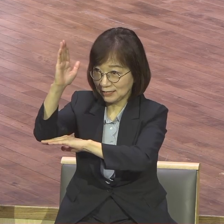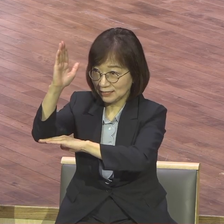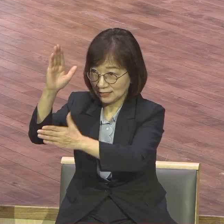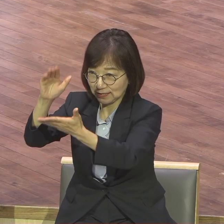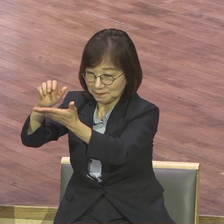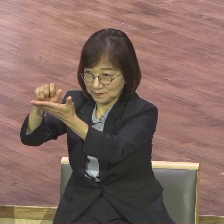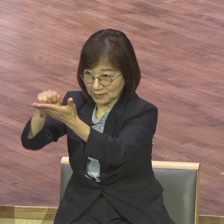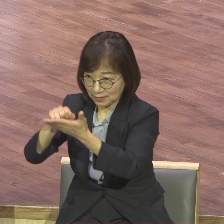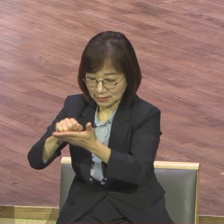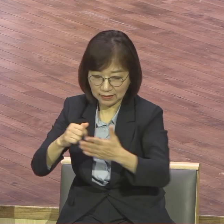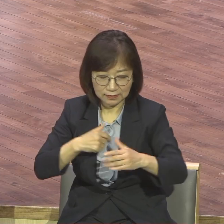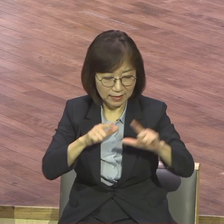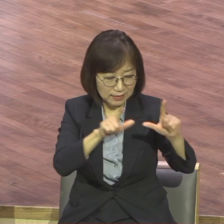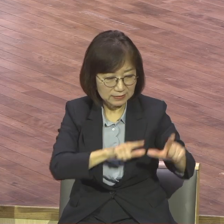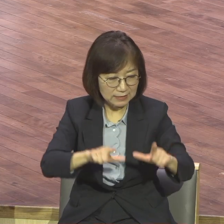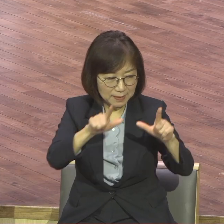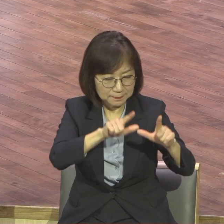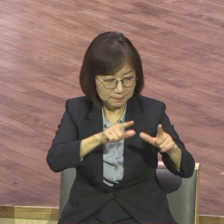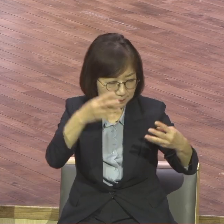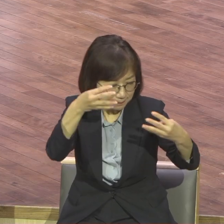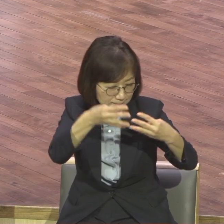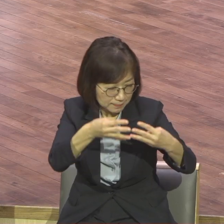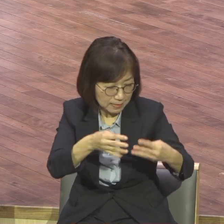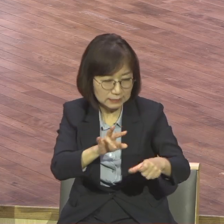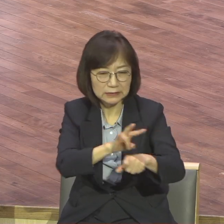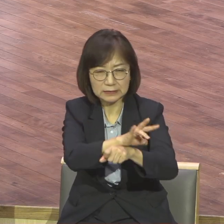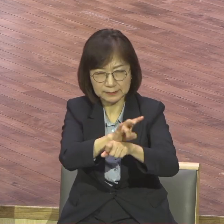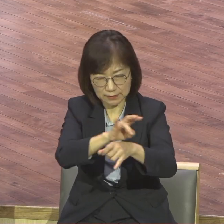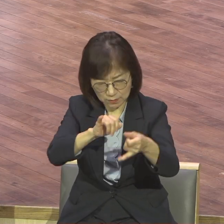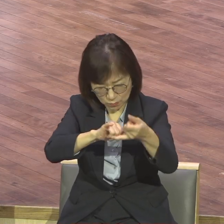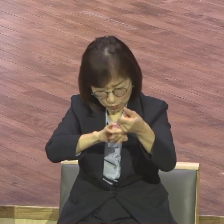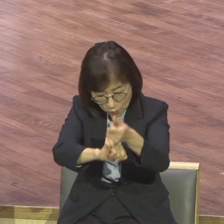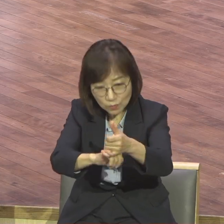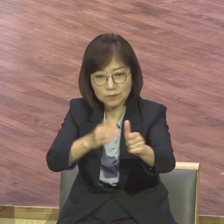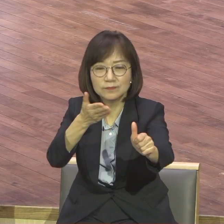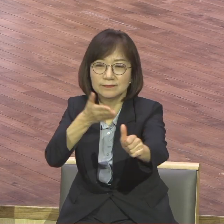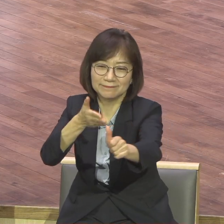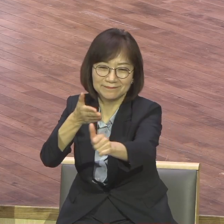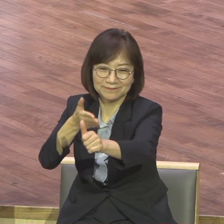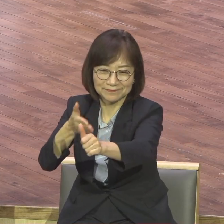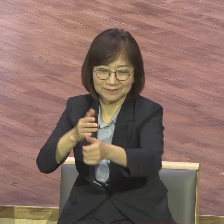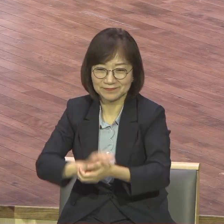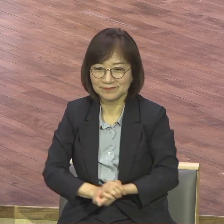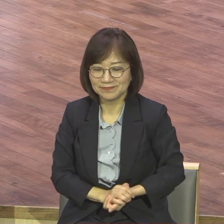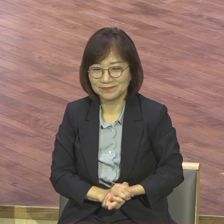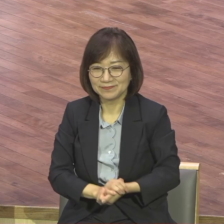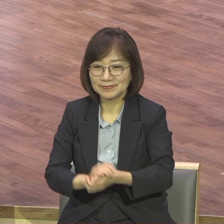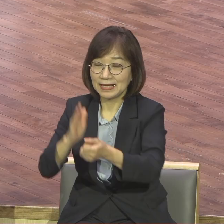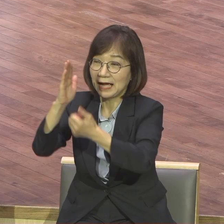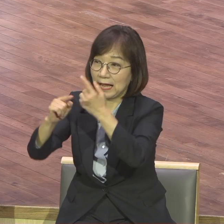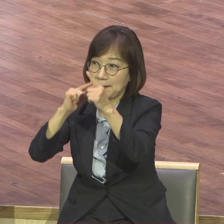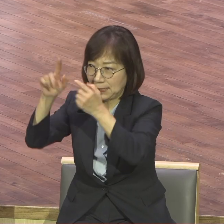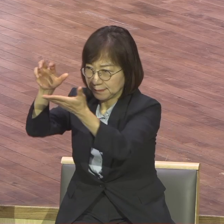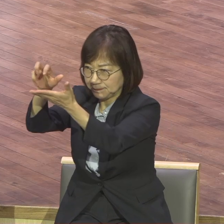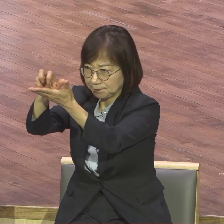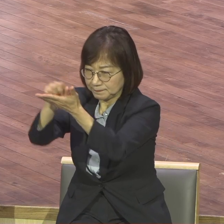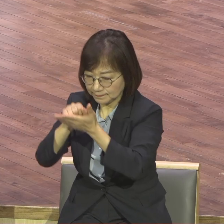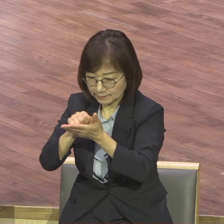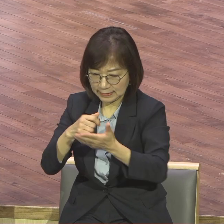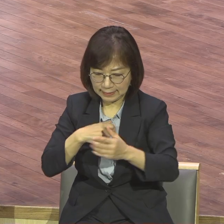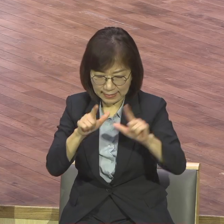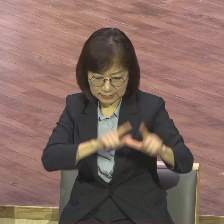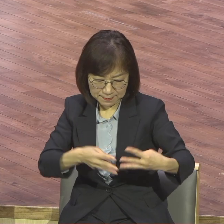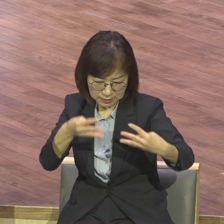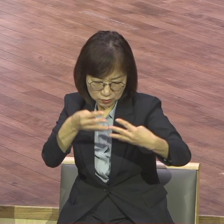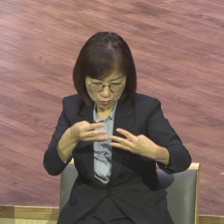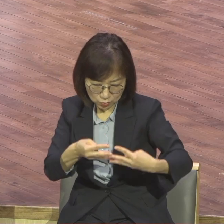바랍니다. 영계 모든 신도들 이제 말씀을 삶 속에 적용해서 정말 모여 깨어있는